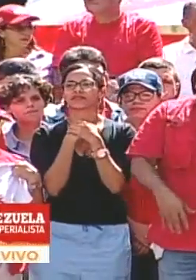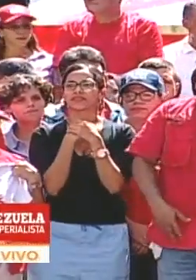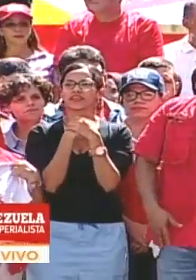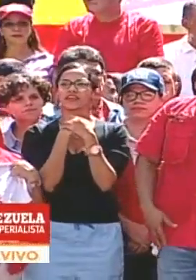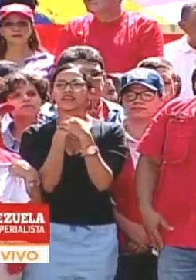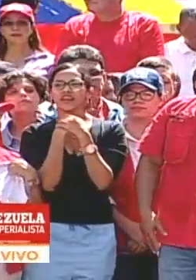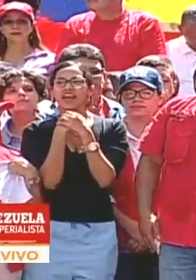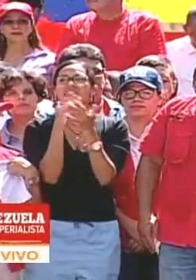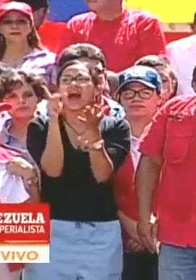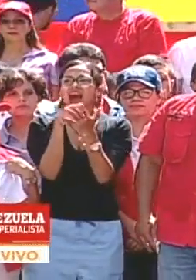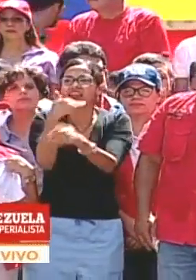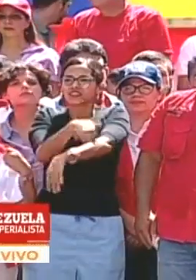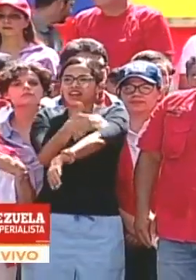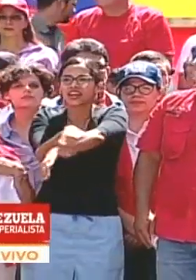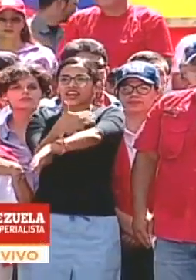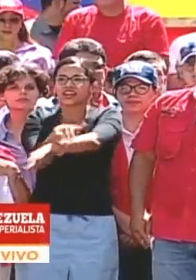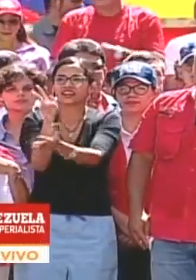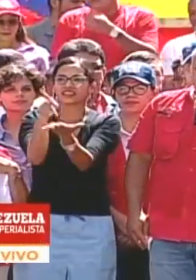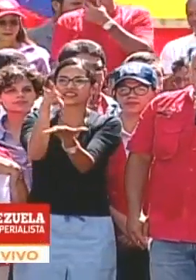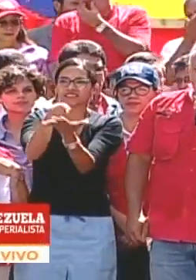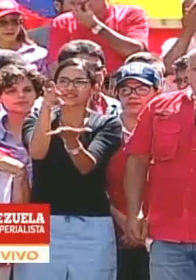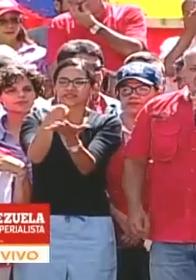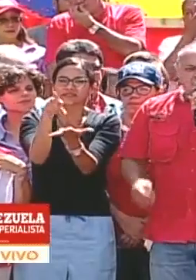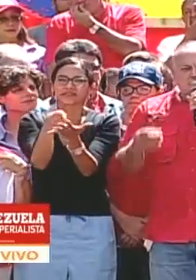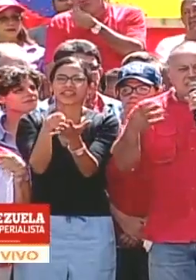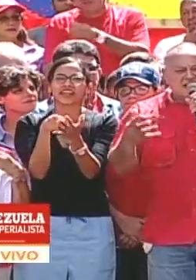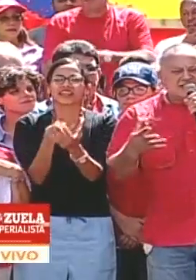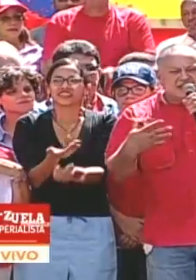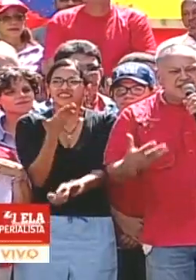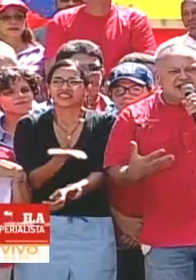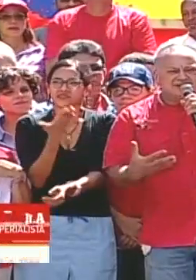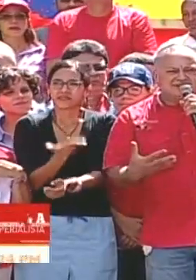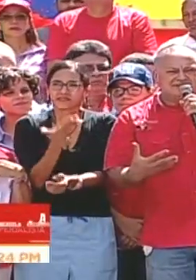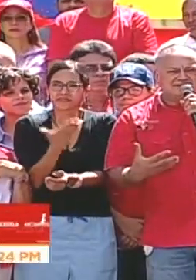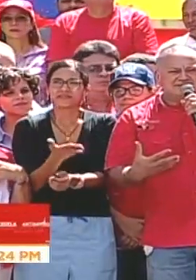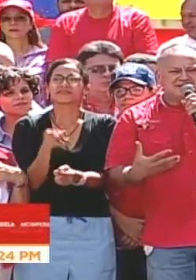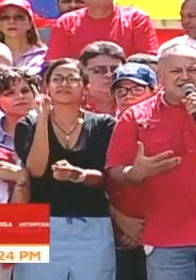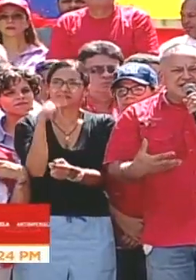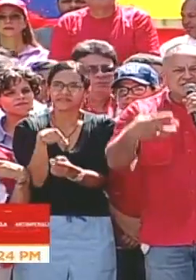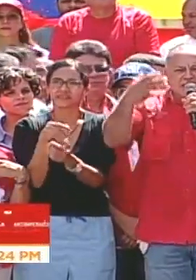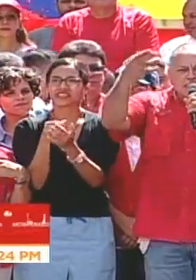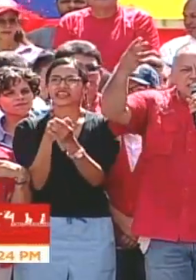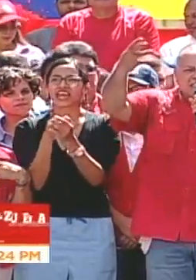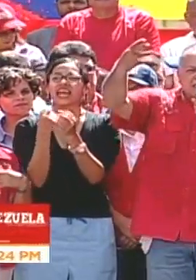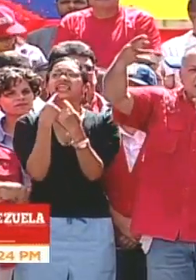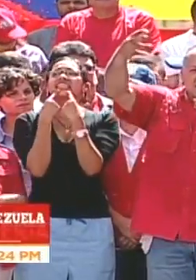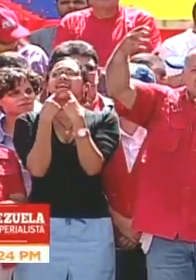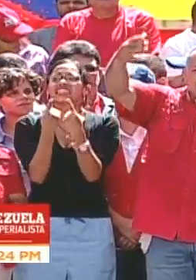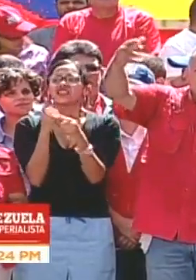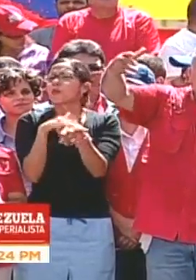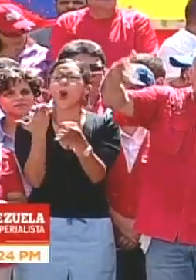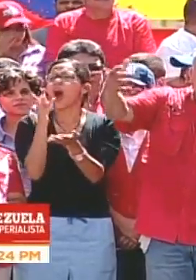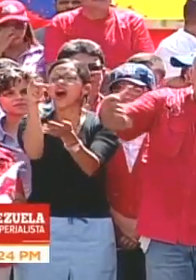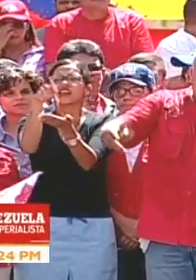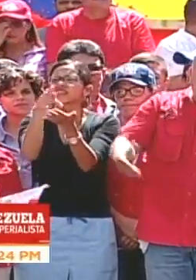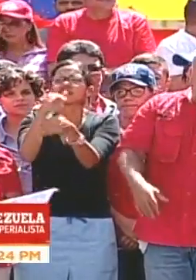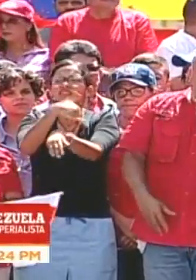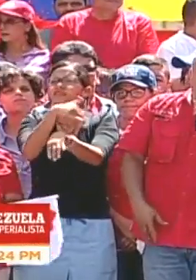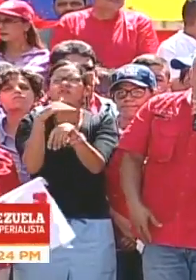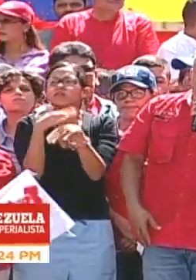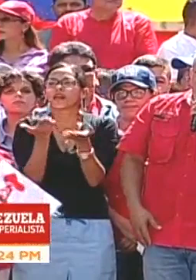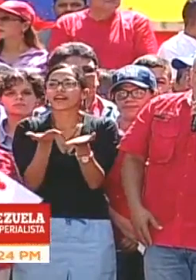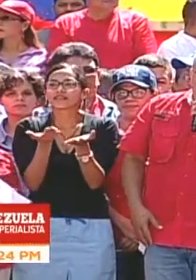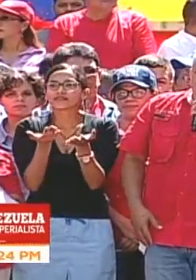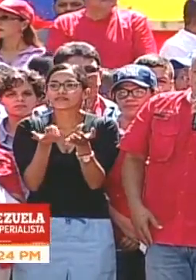ha ido a la calle nuevamente. Y es importante además decir por qué estamos en la calle en el día de